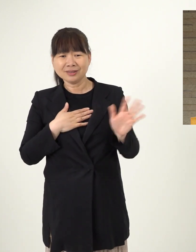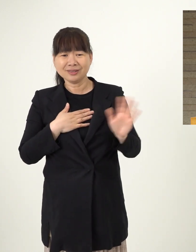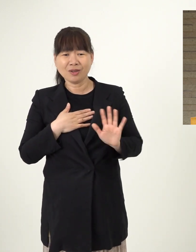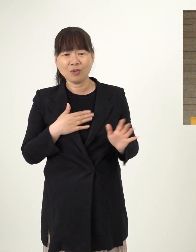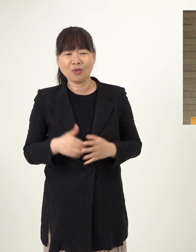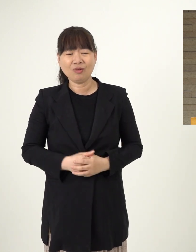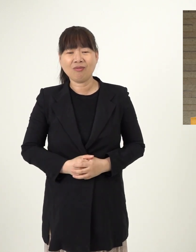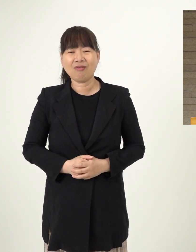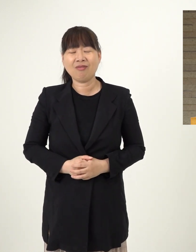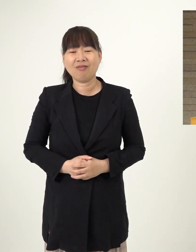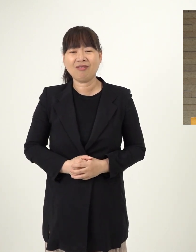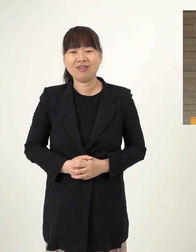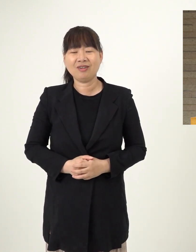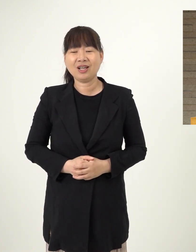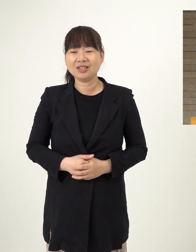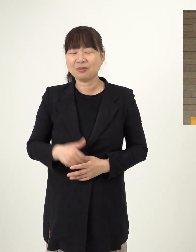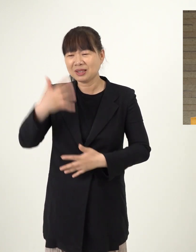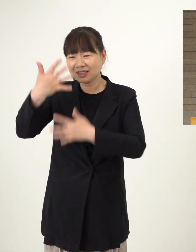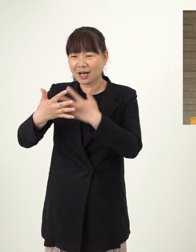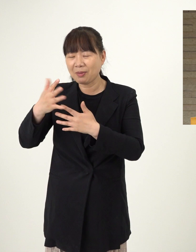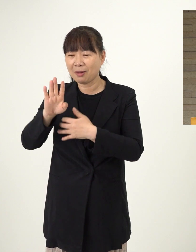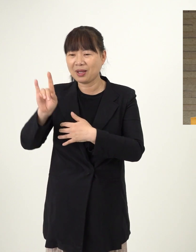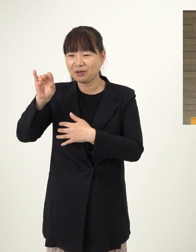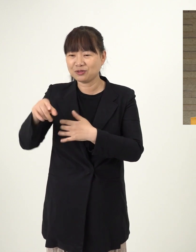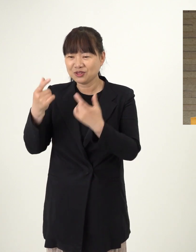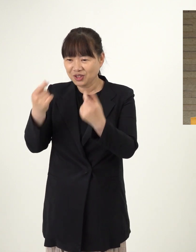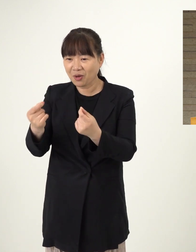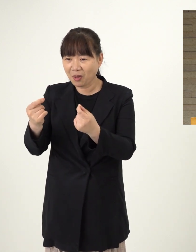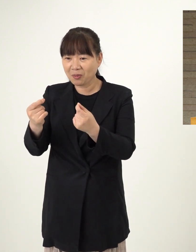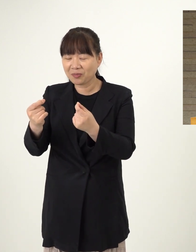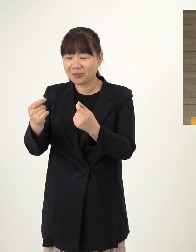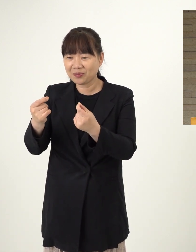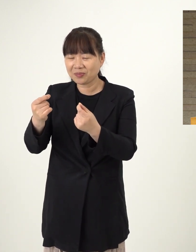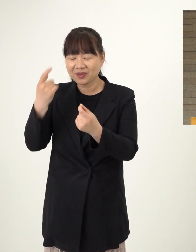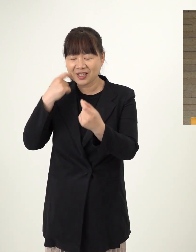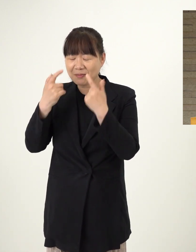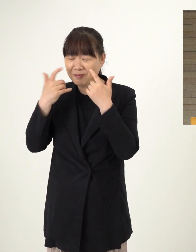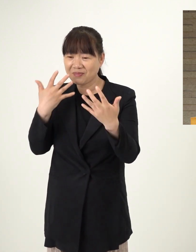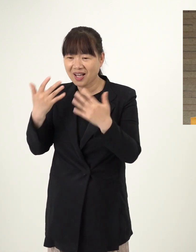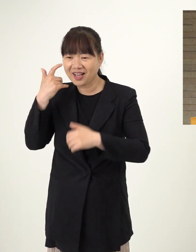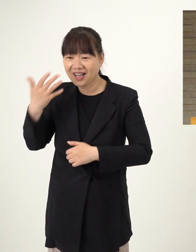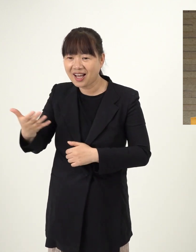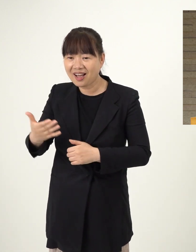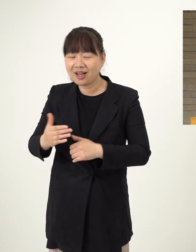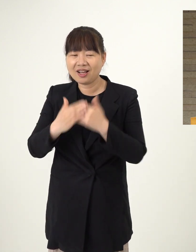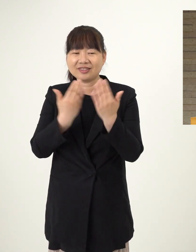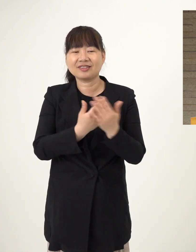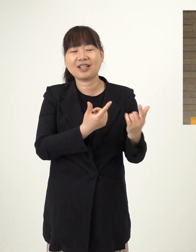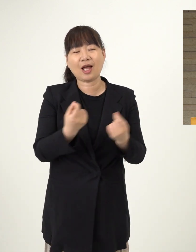좀 드라마틱한가요? 예, 이렇게 물었겠죠. 다 물어봤어요.